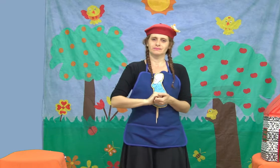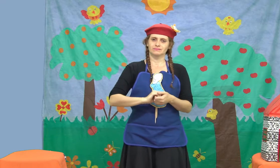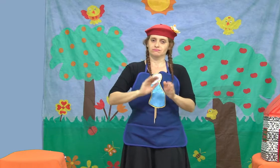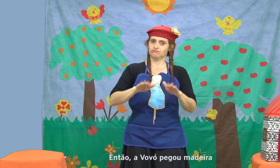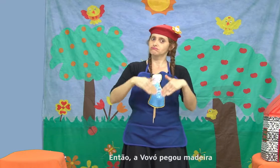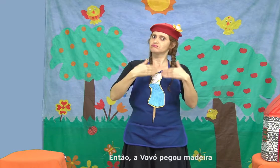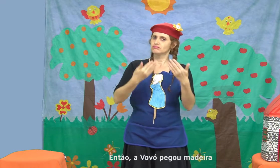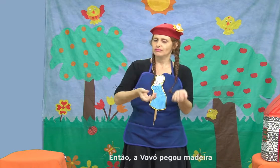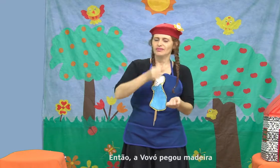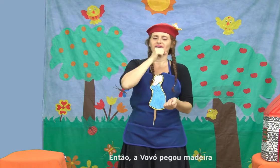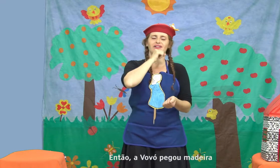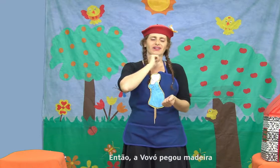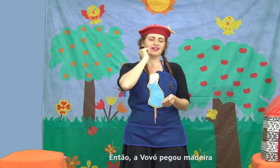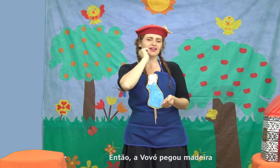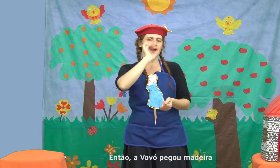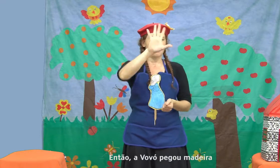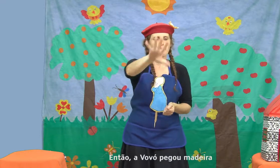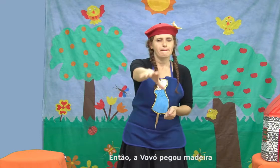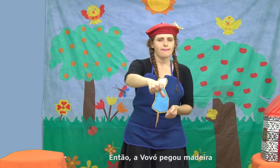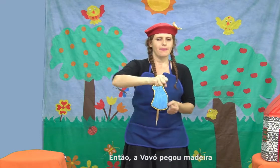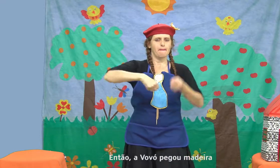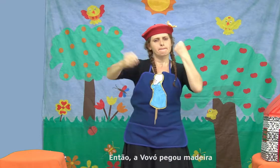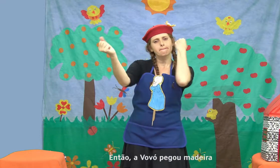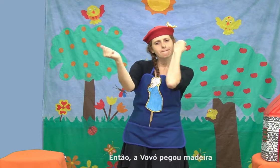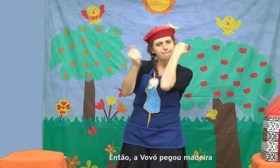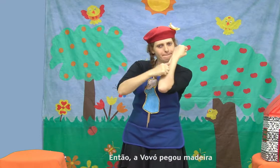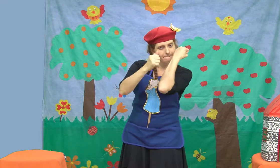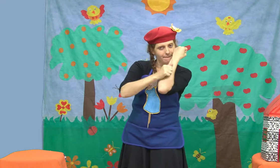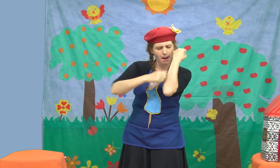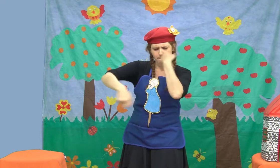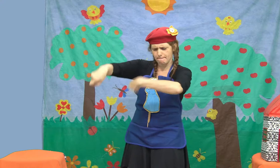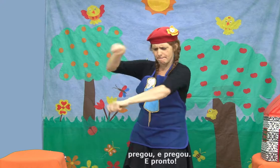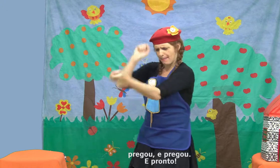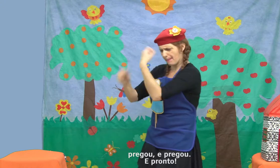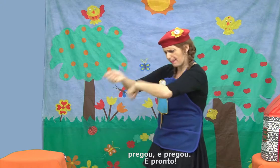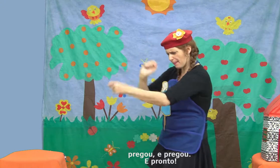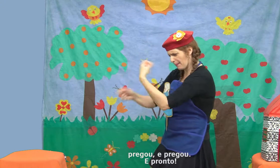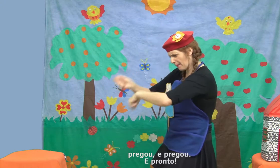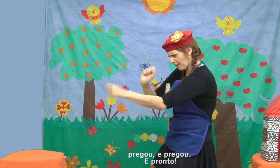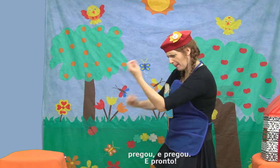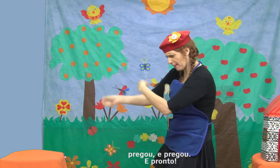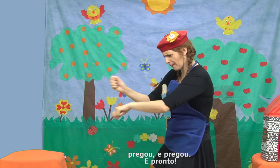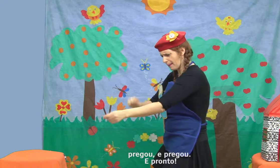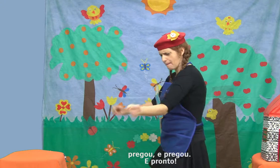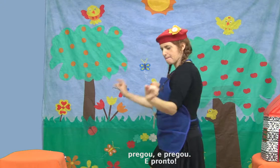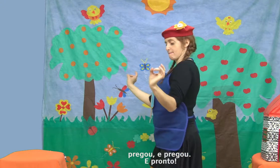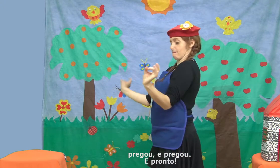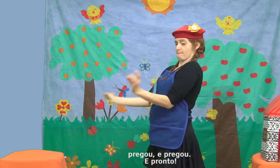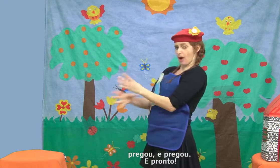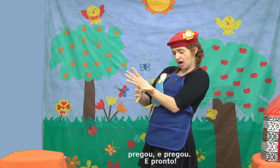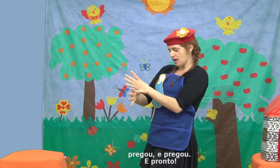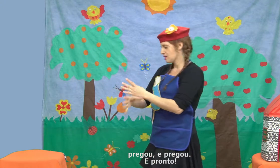então a vovó ter com madeira pregou empregou e pronto